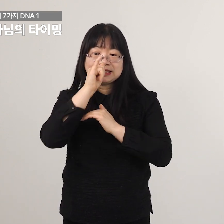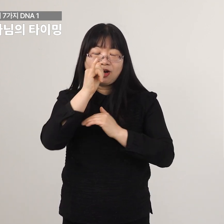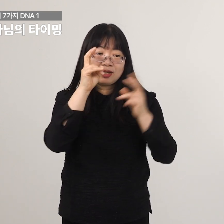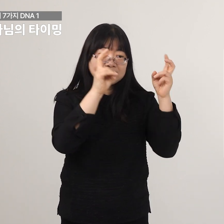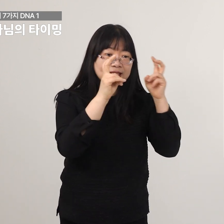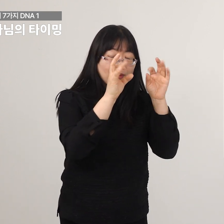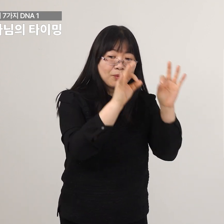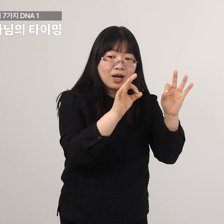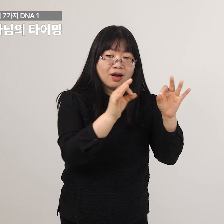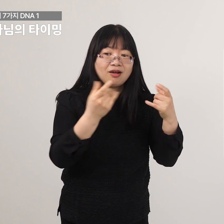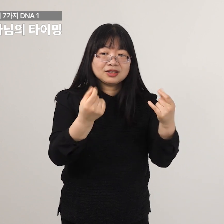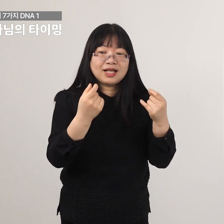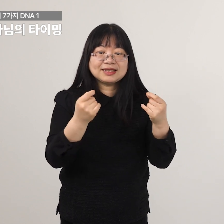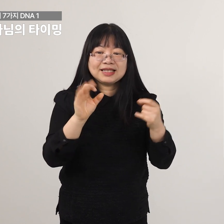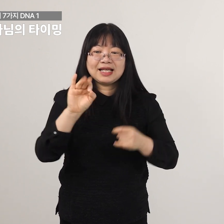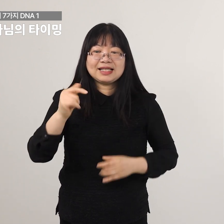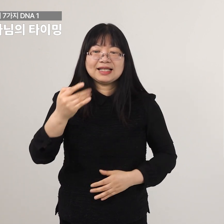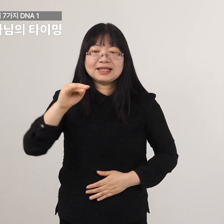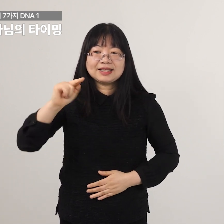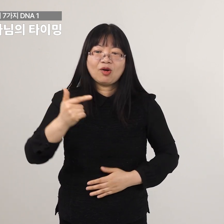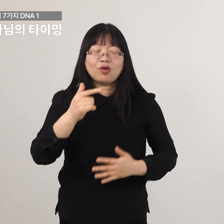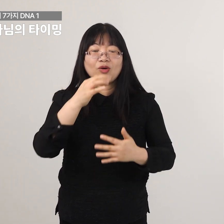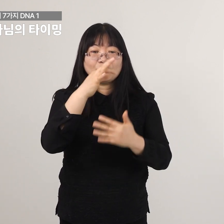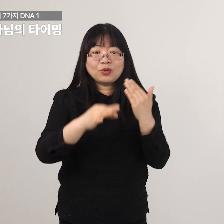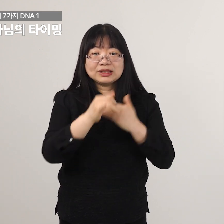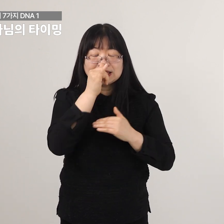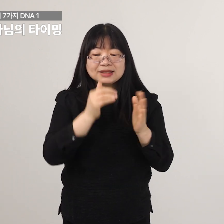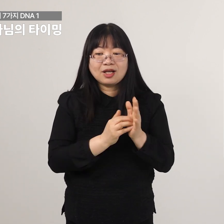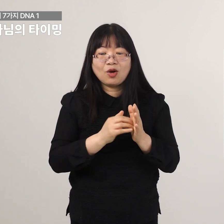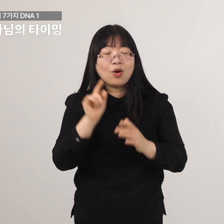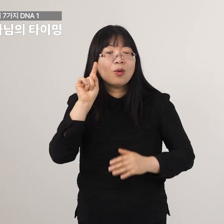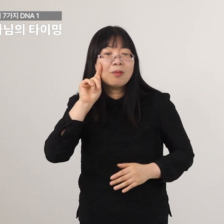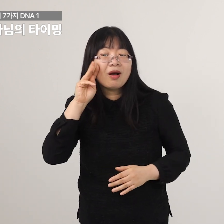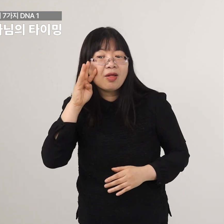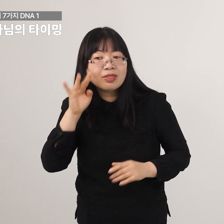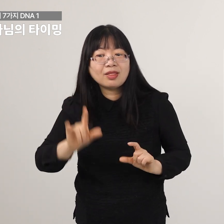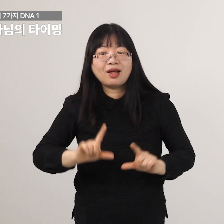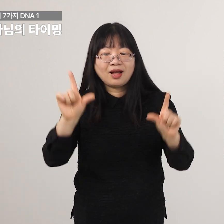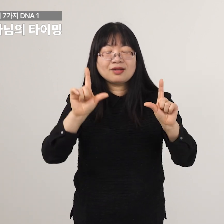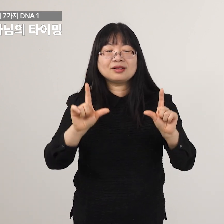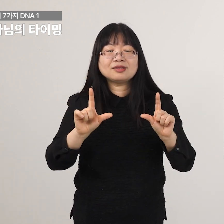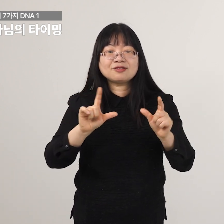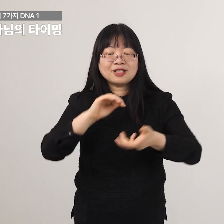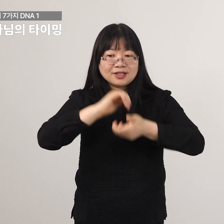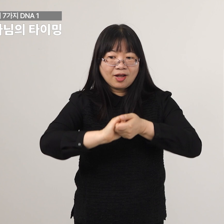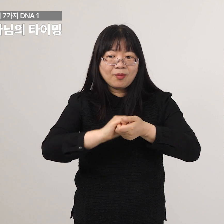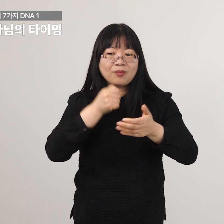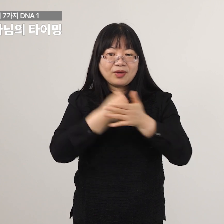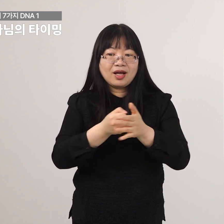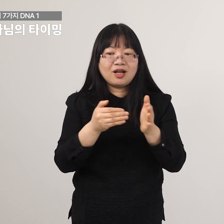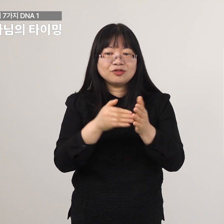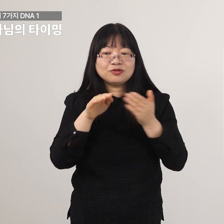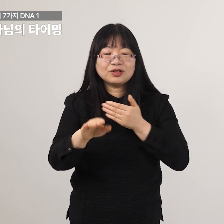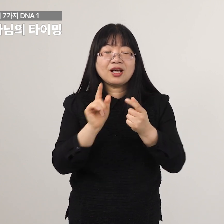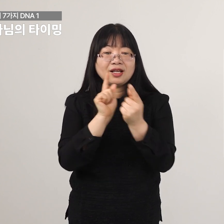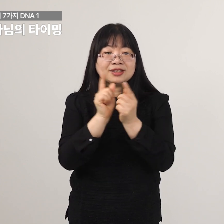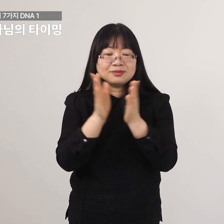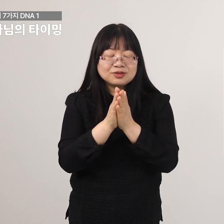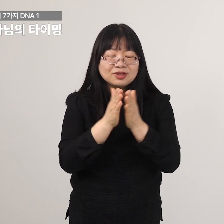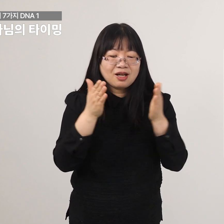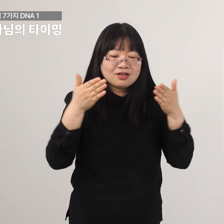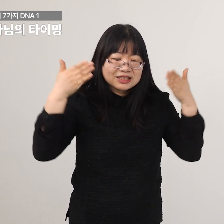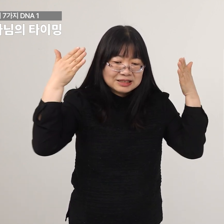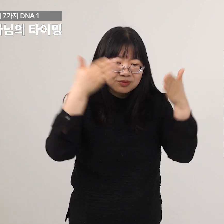기업에도 그런 프로그램들이 가끔 있더라고요. 몇 날을 딱 확정해가지고